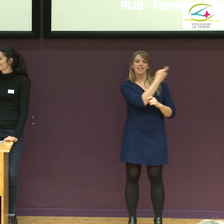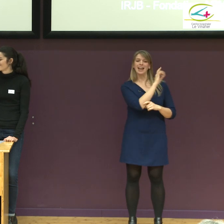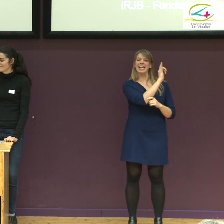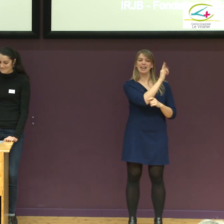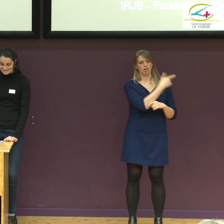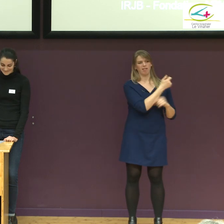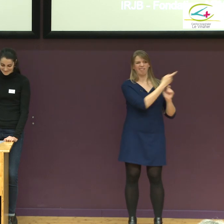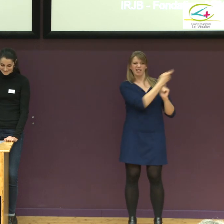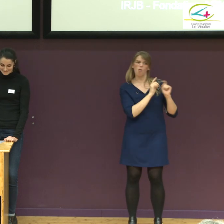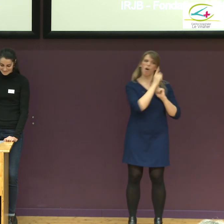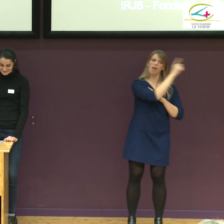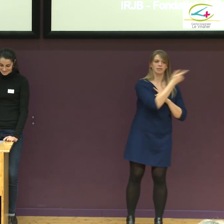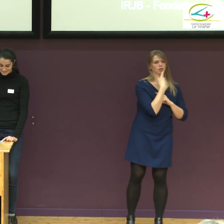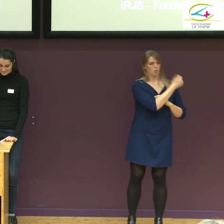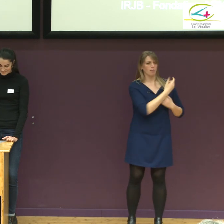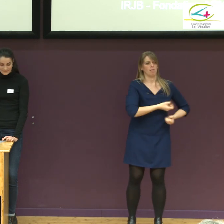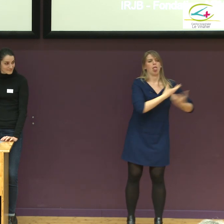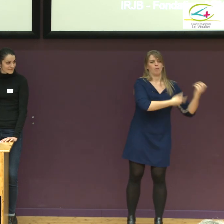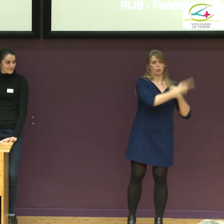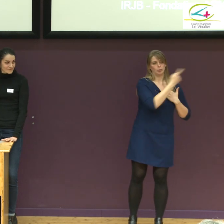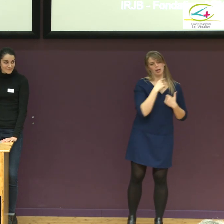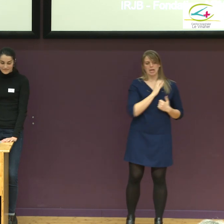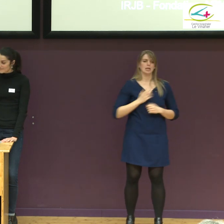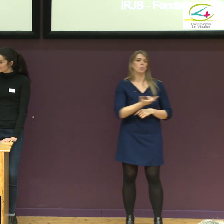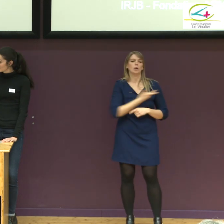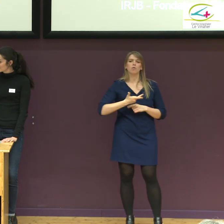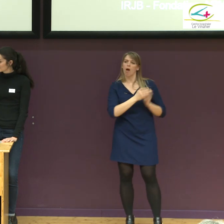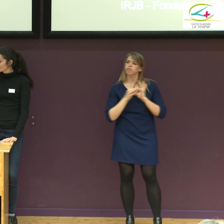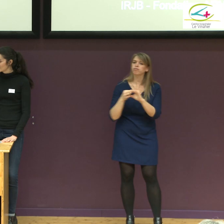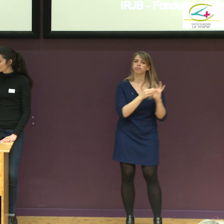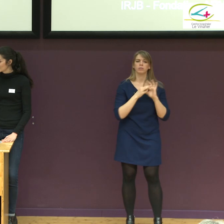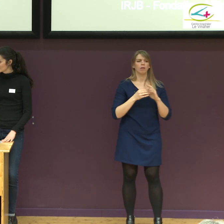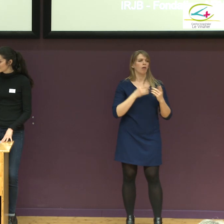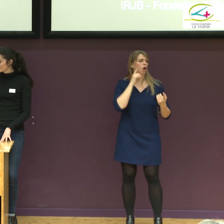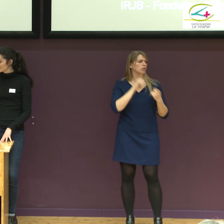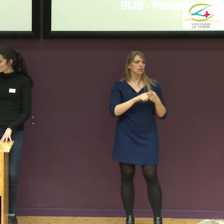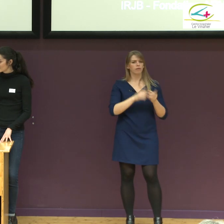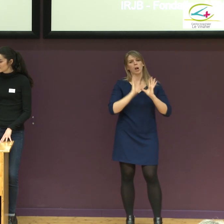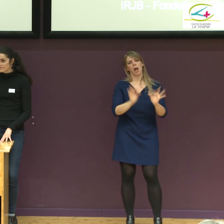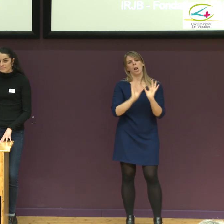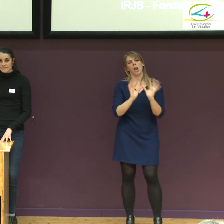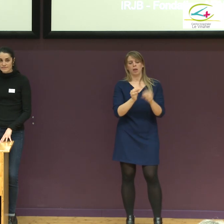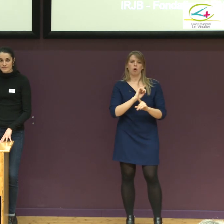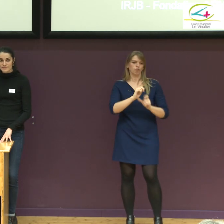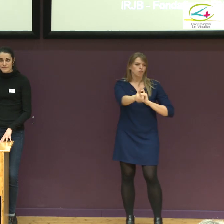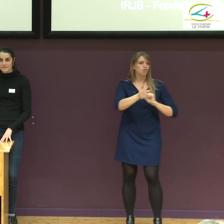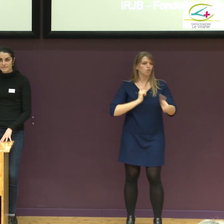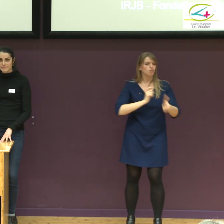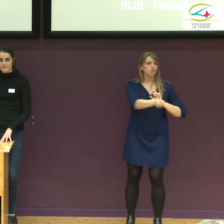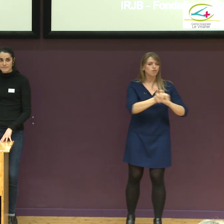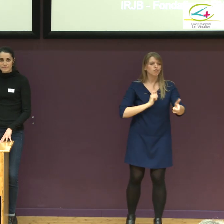on va essayer de co-animer à trois cette conférence. L'idée, c'est d'être le plus interactif possible, on n'est pas là pendant deux heures pour uniquement